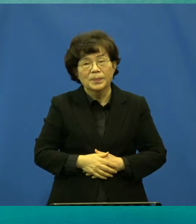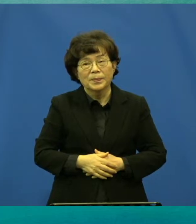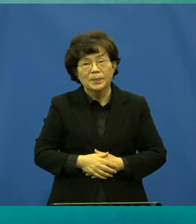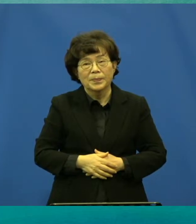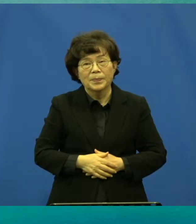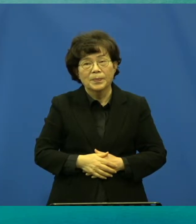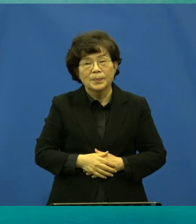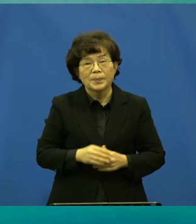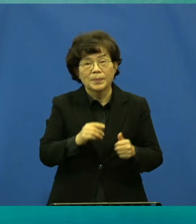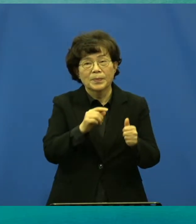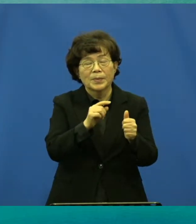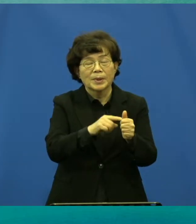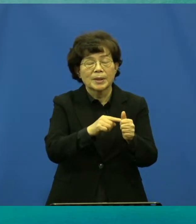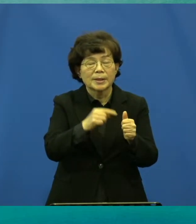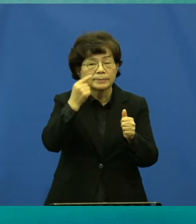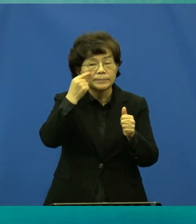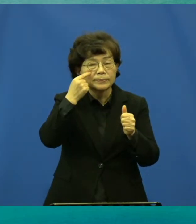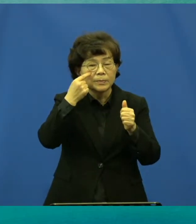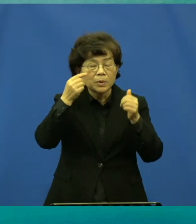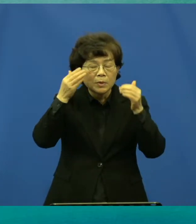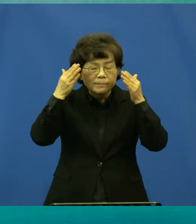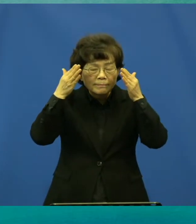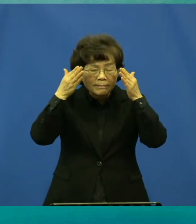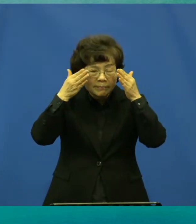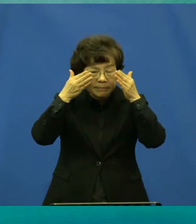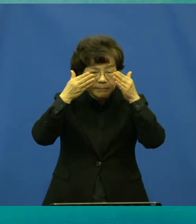그의 시선은 좁아질 대로 좁아져 있습니다.